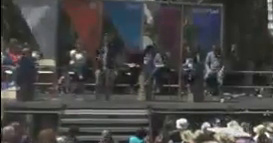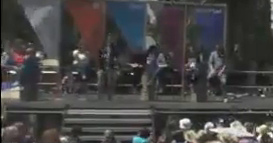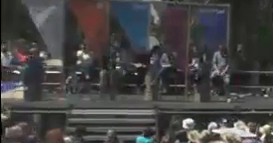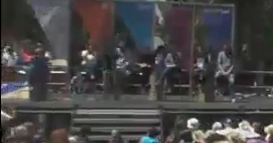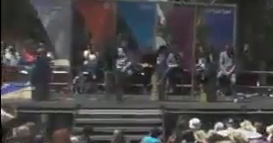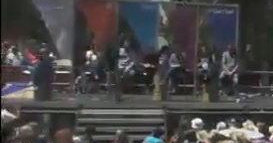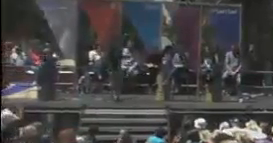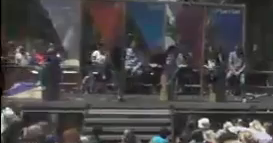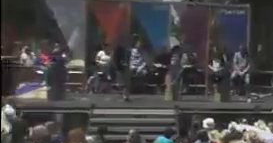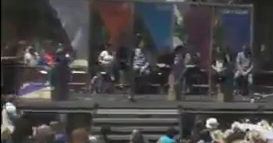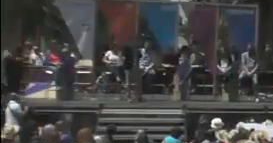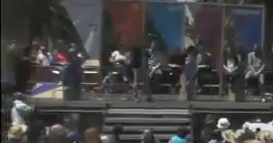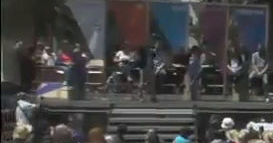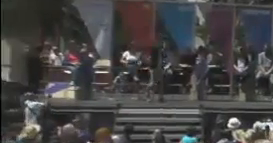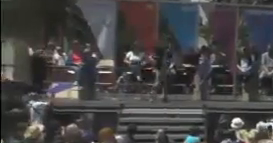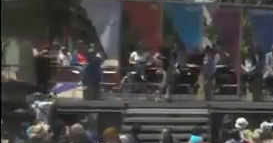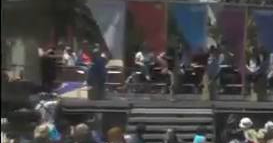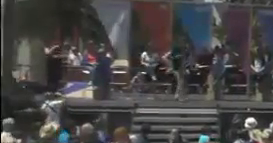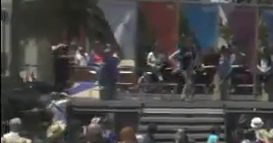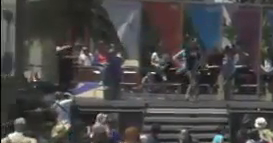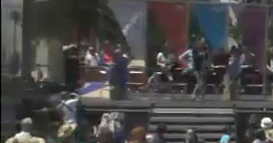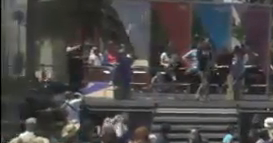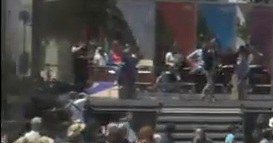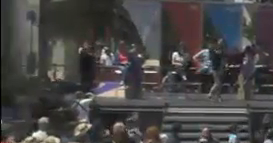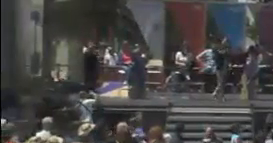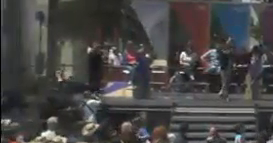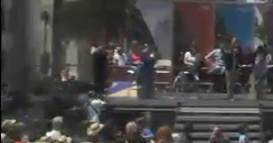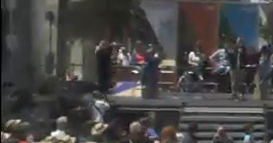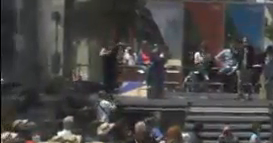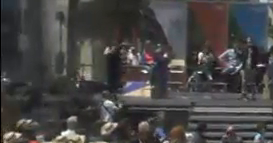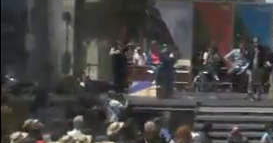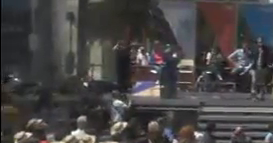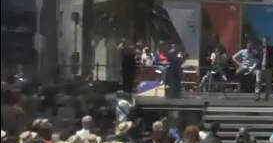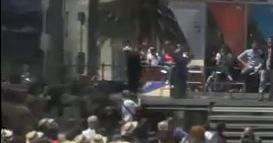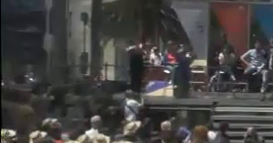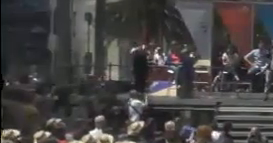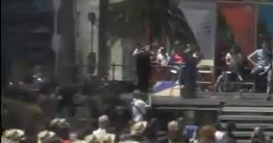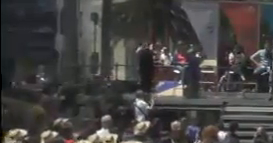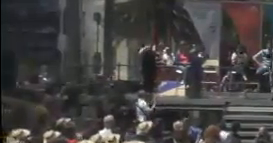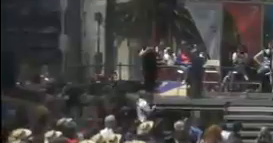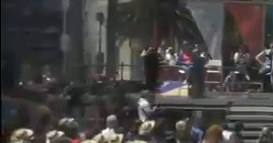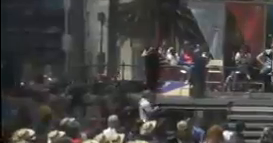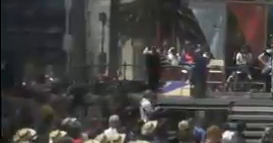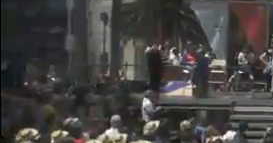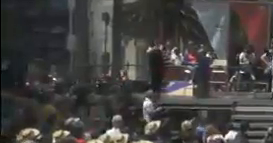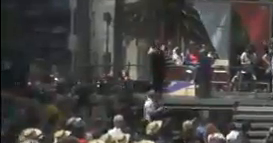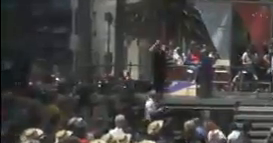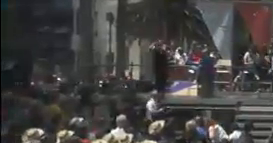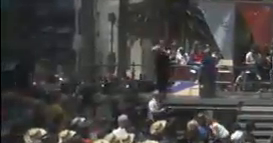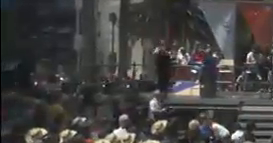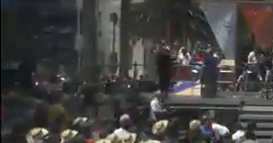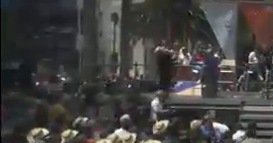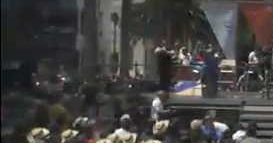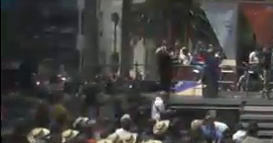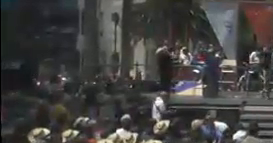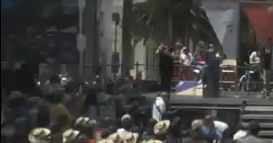Hablaba muy bien Mónica de ello, la ley Mordaza. La ley Mordaza es síntoma de su debilidad. La debilidad de un gobierno que sabe que como no puede